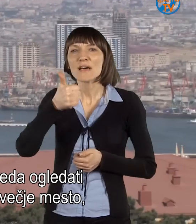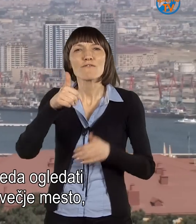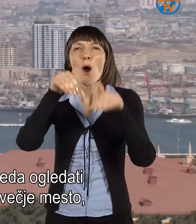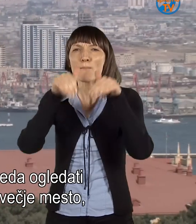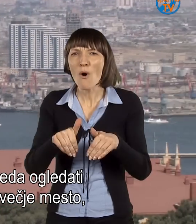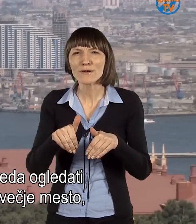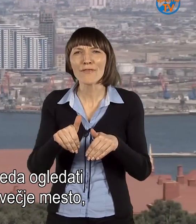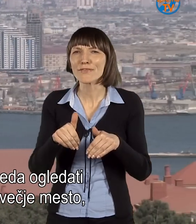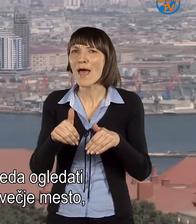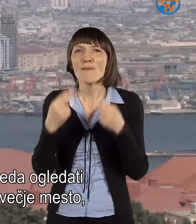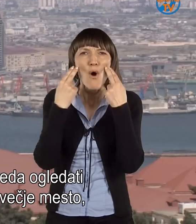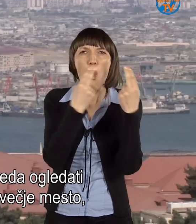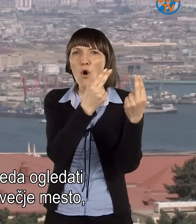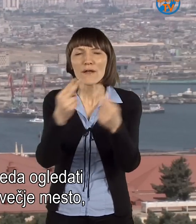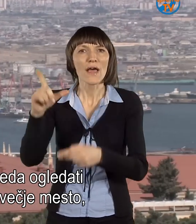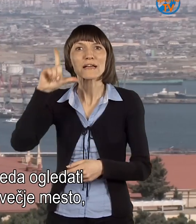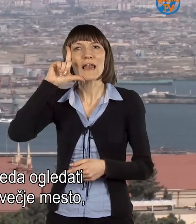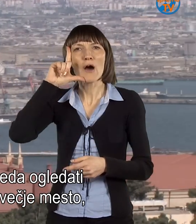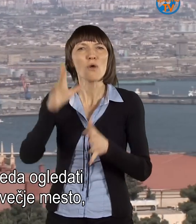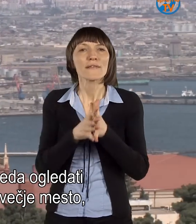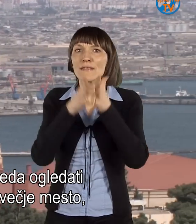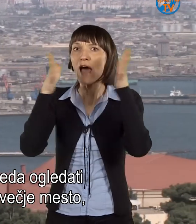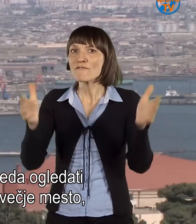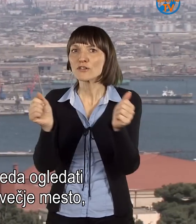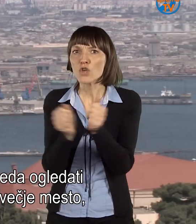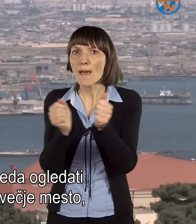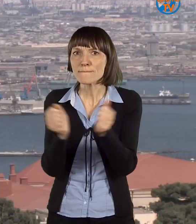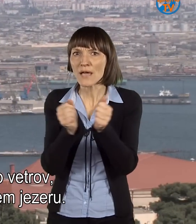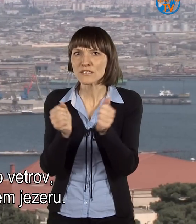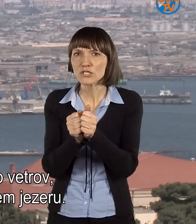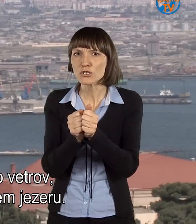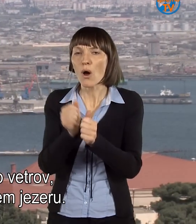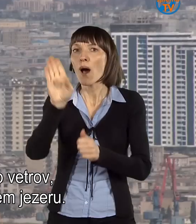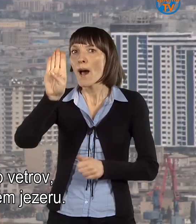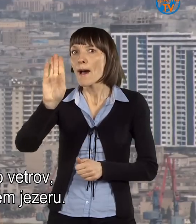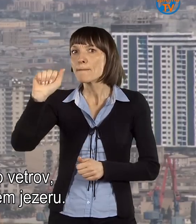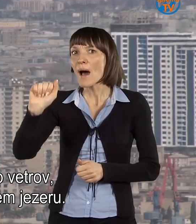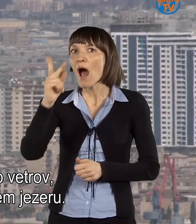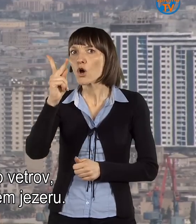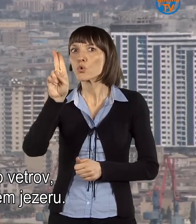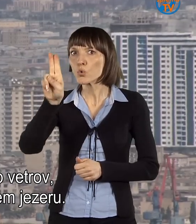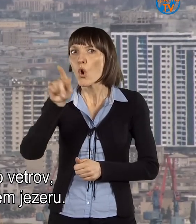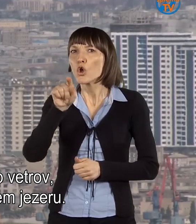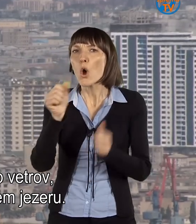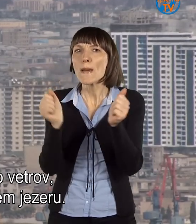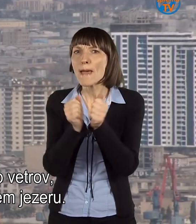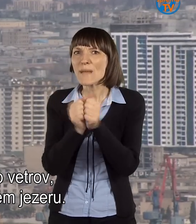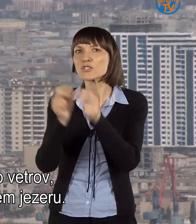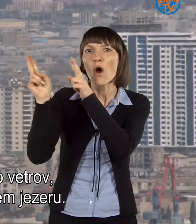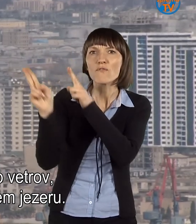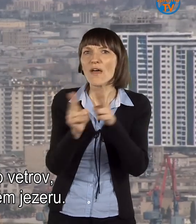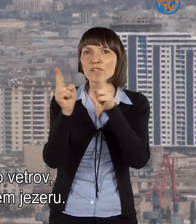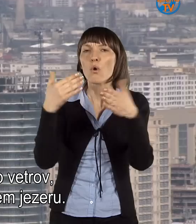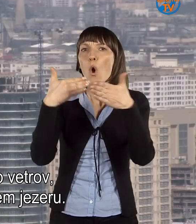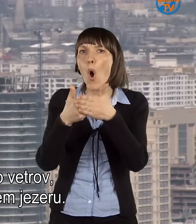Najprej si morate seveda ogledati glavno in obenem največje mesto, to je Baku, mesto vetrov, ki leži ob